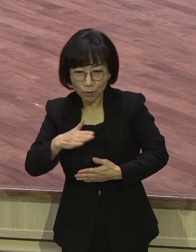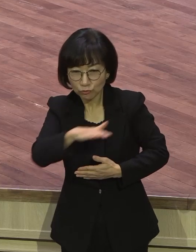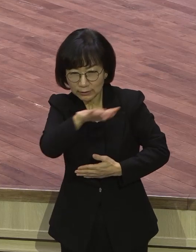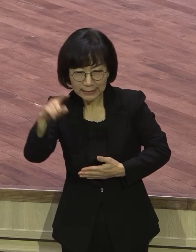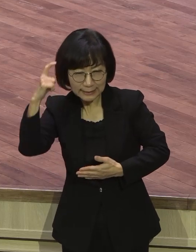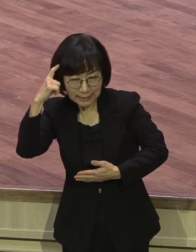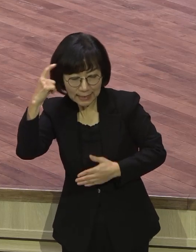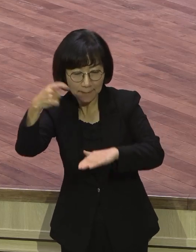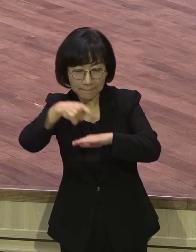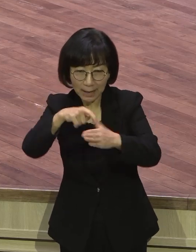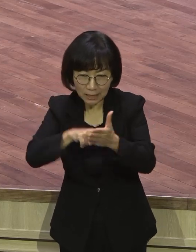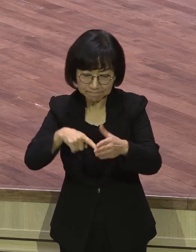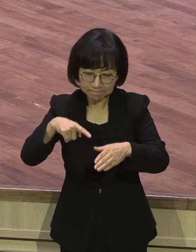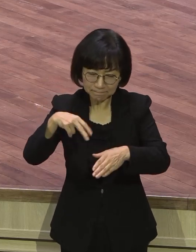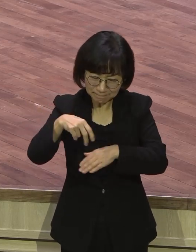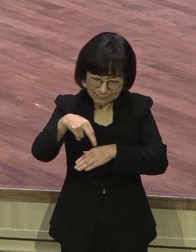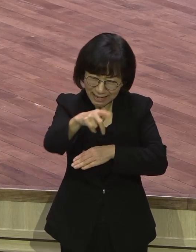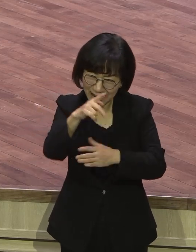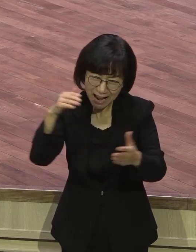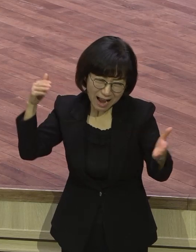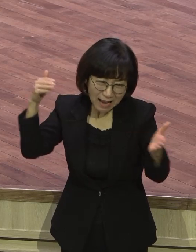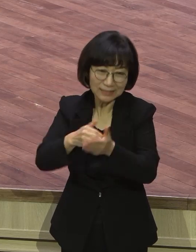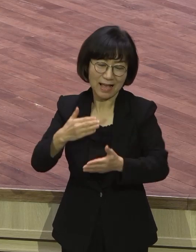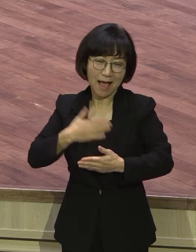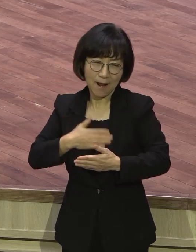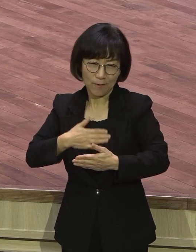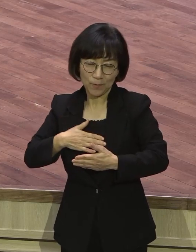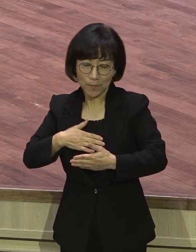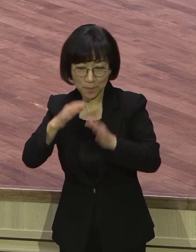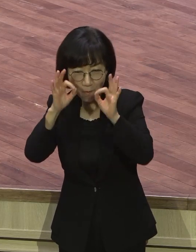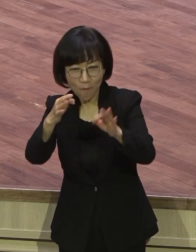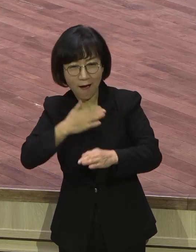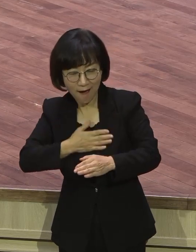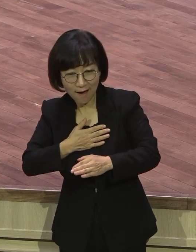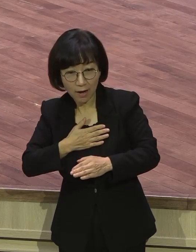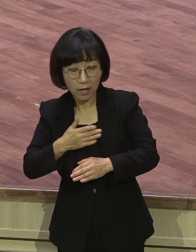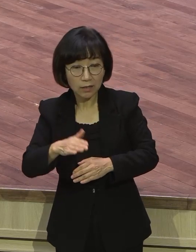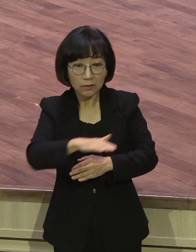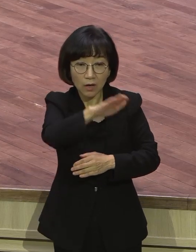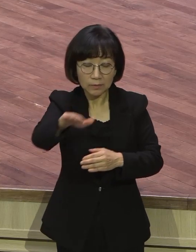간섭하시는데 여러분은 얼마나 하나님을 인식하고 사시는가